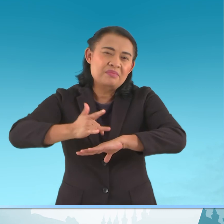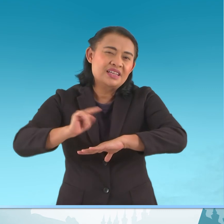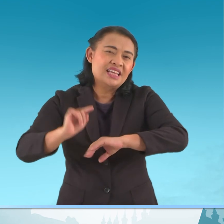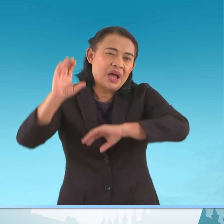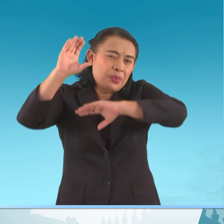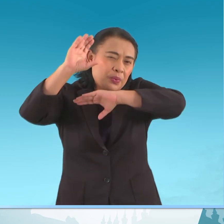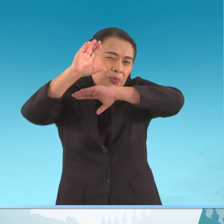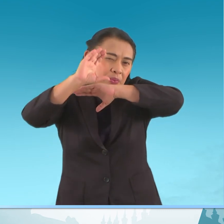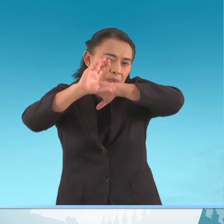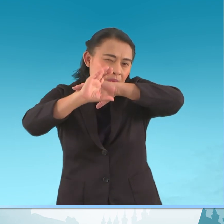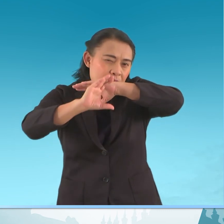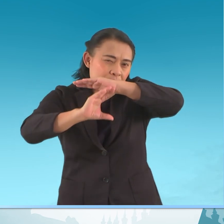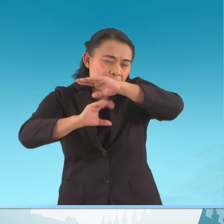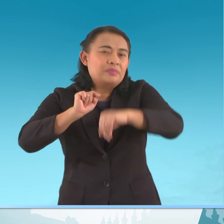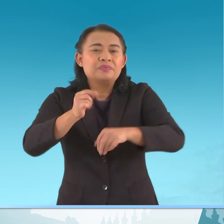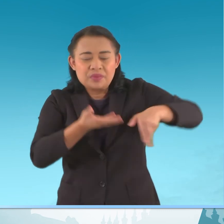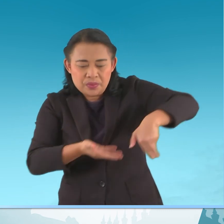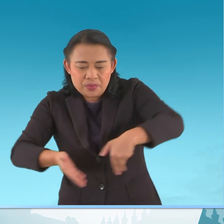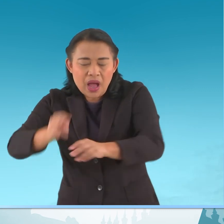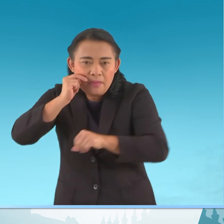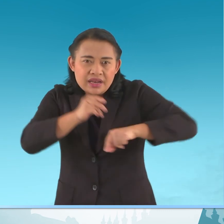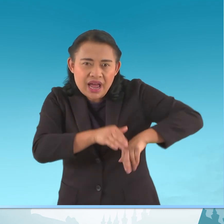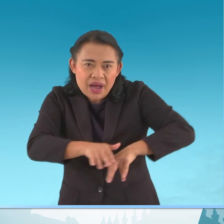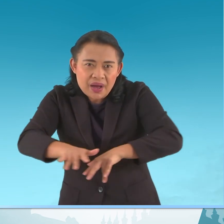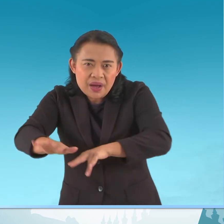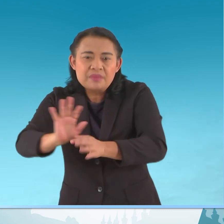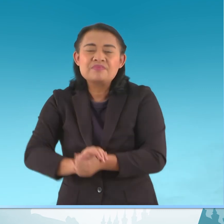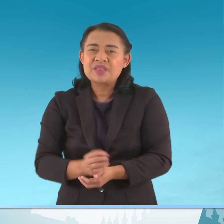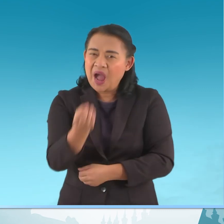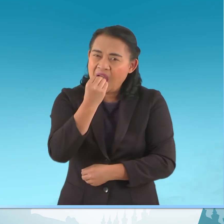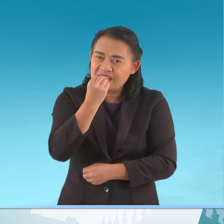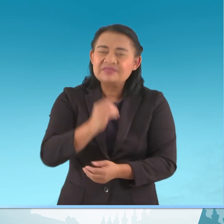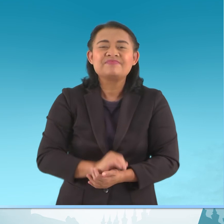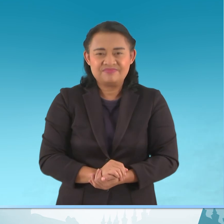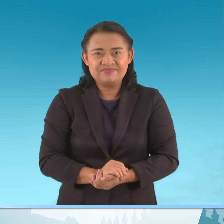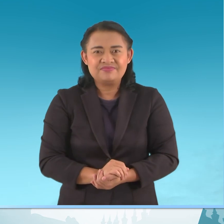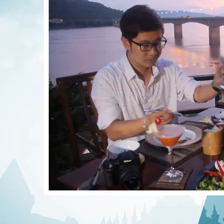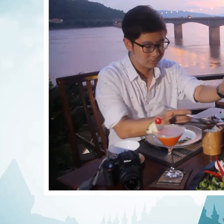กับบรรยากาศยามอาทิตย์ตกดินริมแม่น้ำก่อนละกันนะครับกินก่อนแล้วนะ